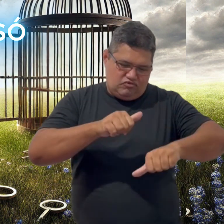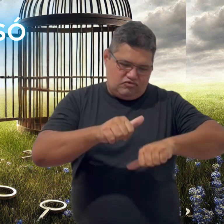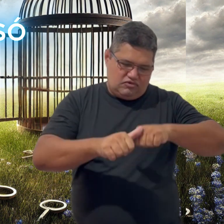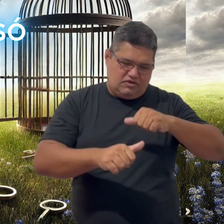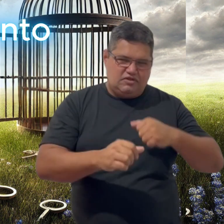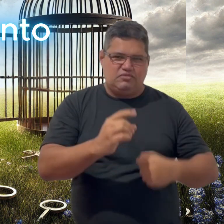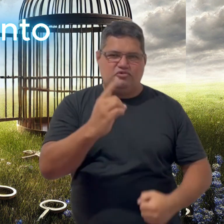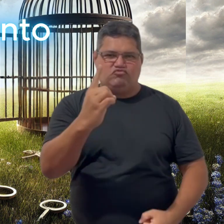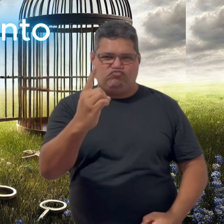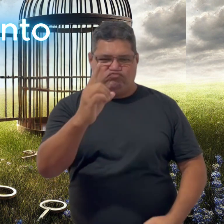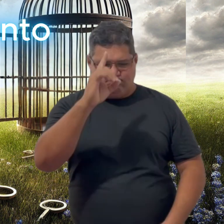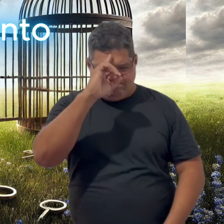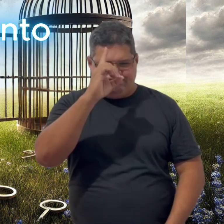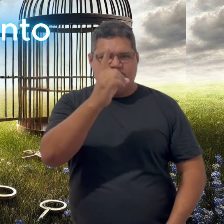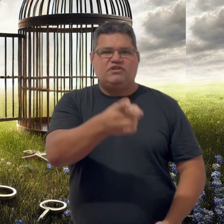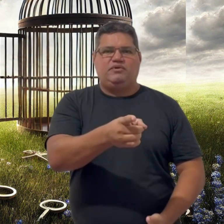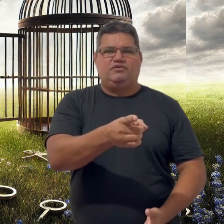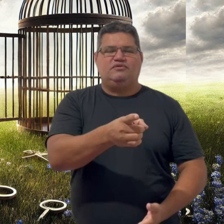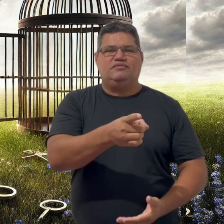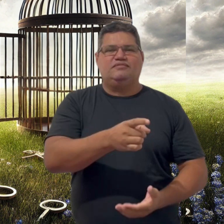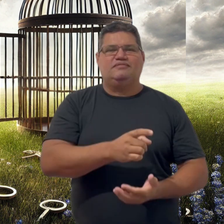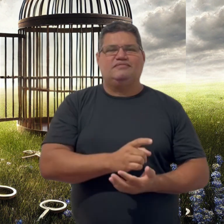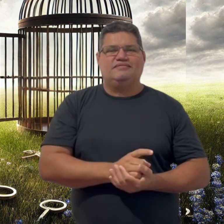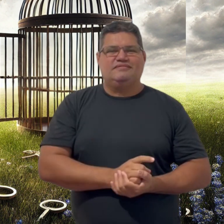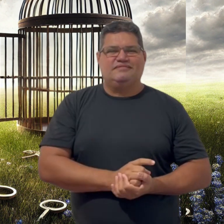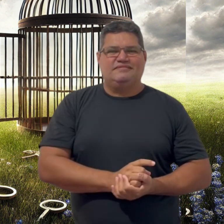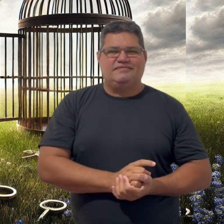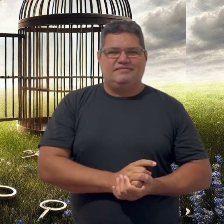só mandamento: